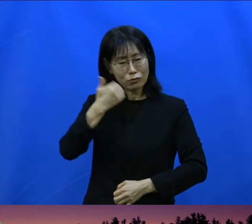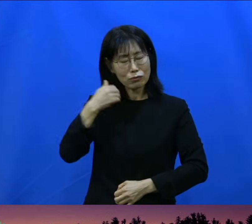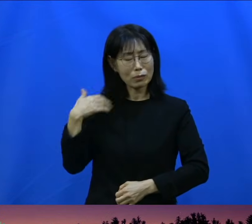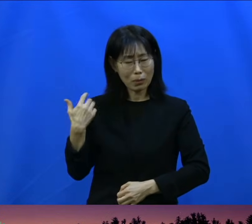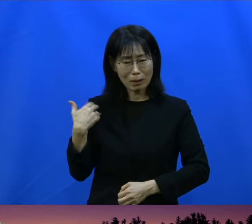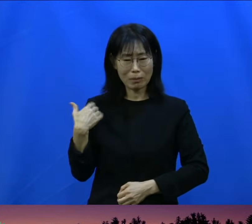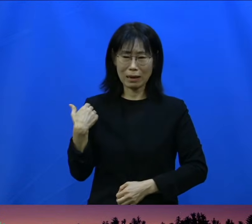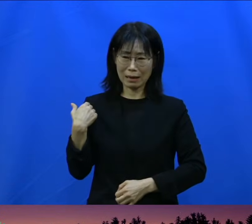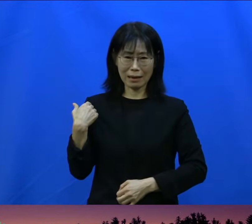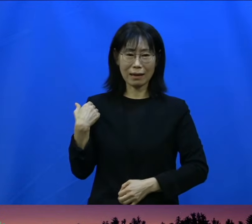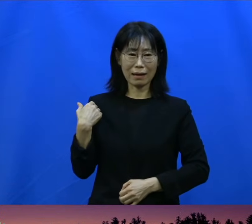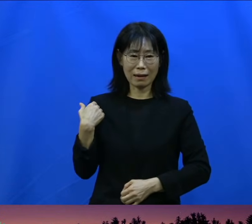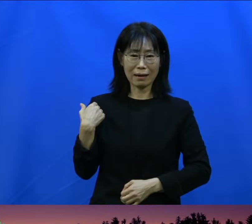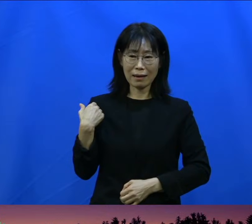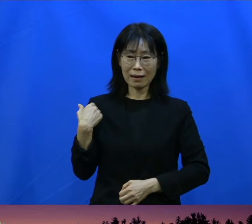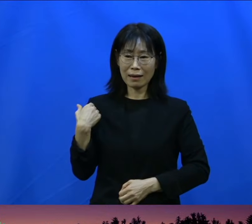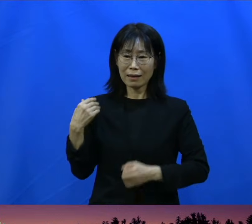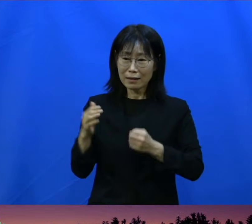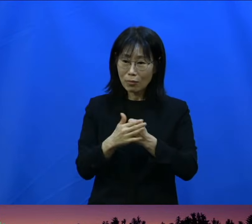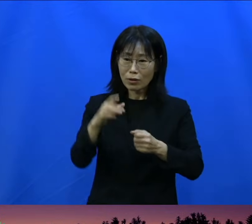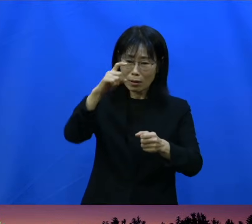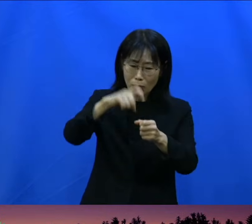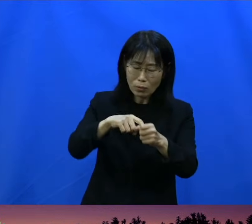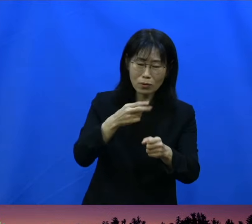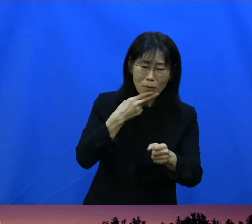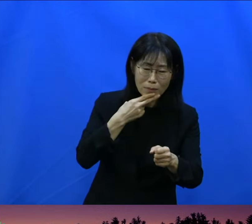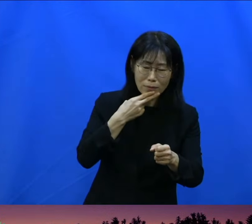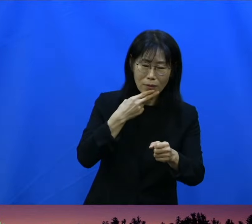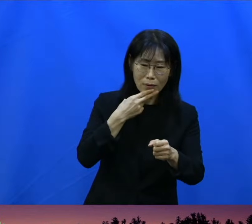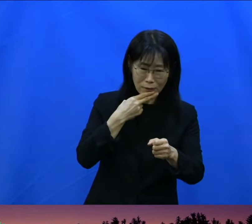하나님이 없이 자기 자신을 들여다보면 답이 없다니까요.